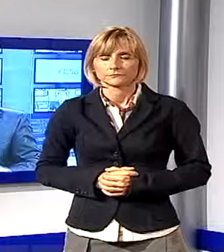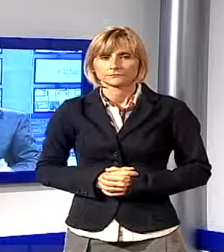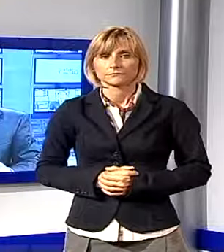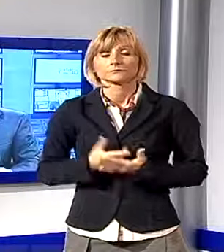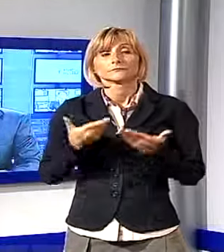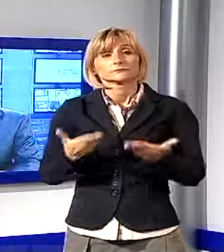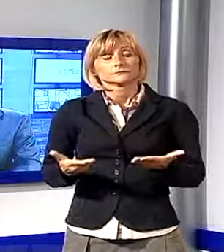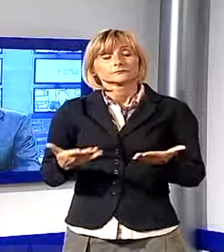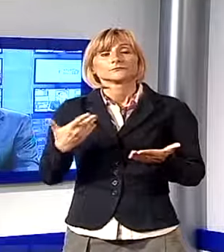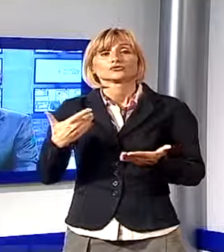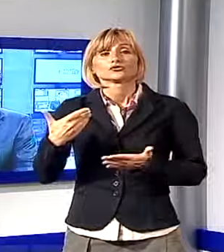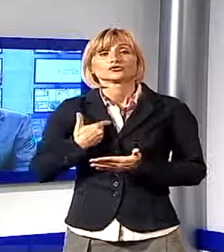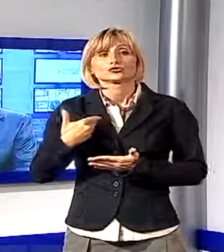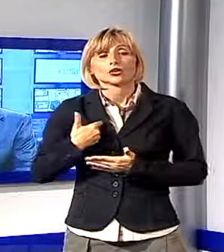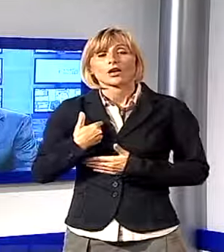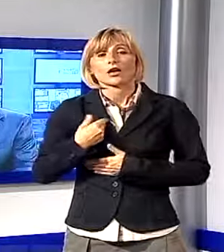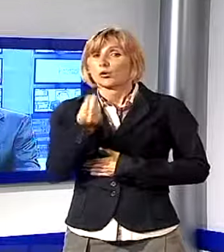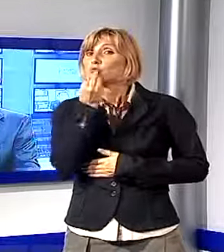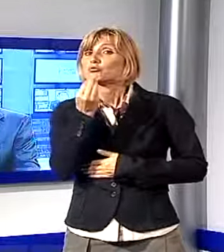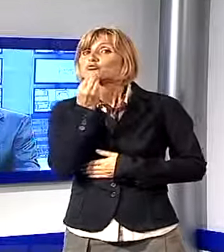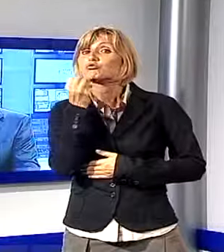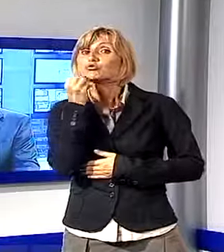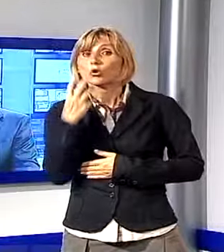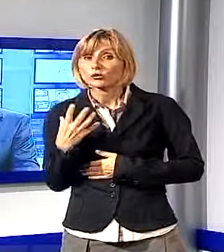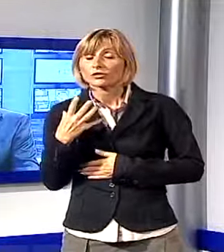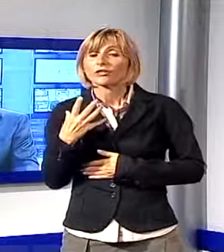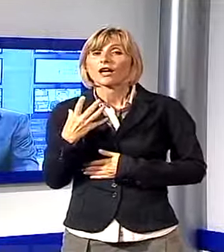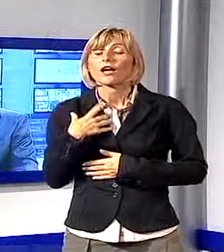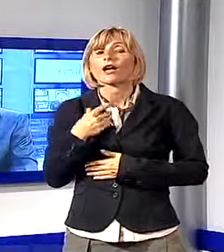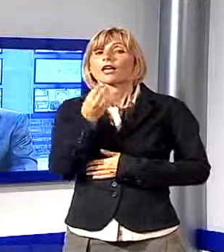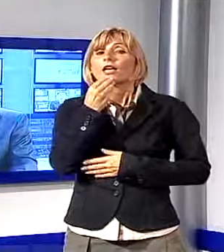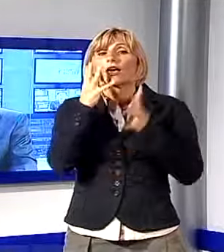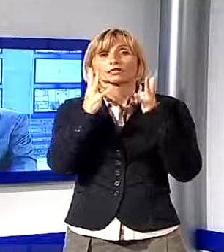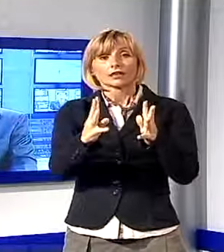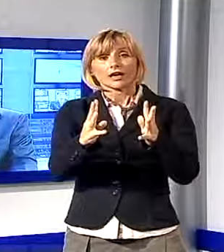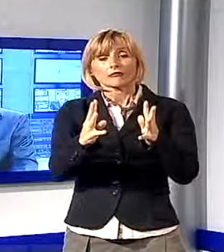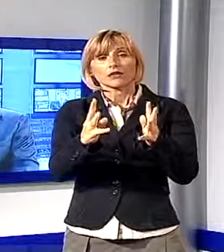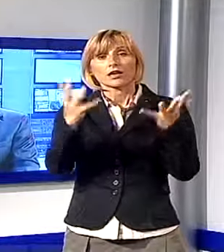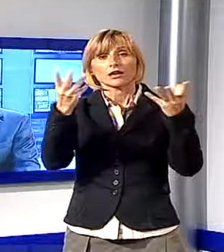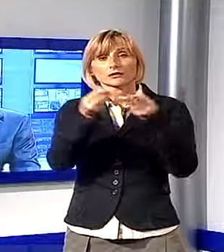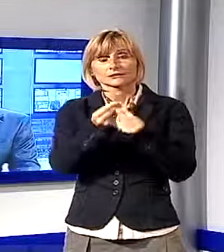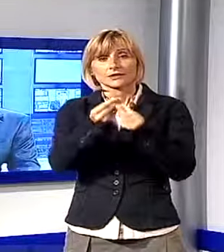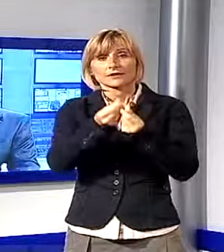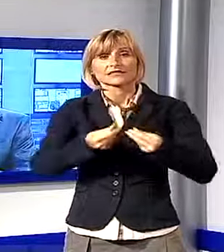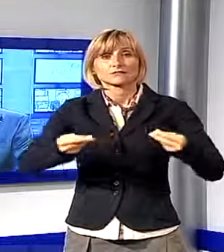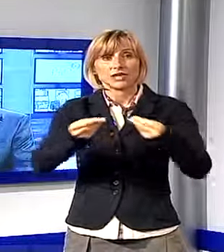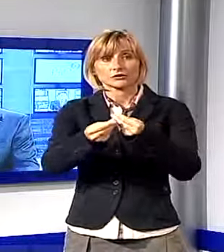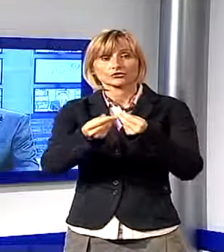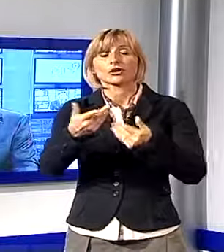Adesso spazio alla bontà, alle prelibatezze di A Tavola con la Spiaggia. Infatti si è ripetuta